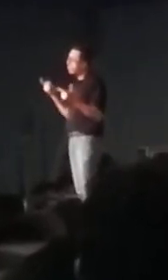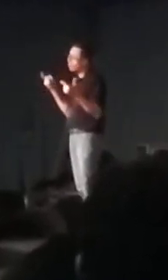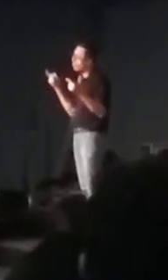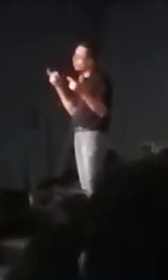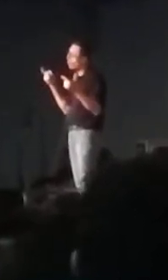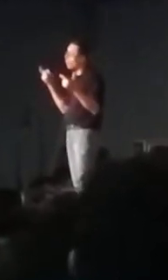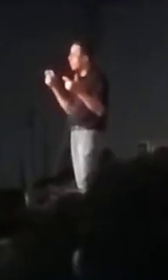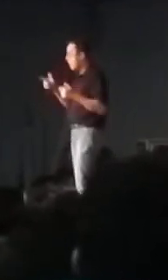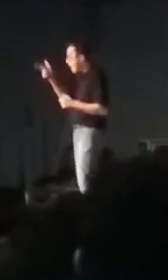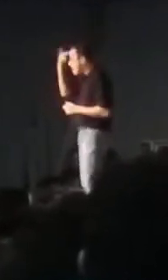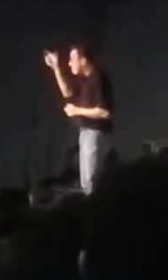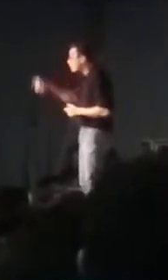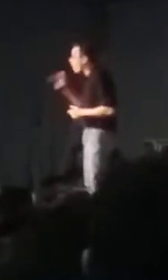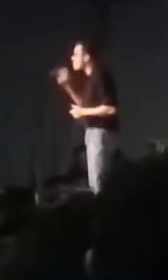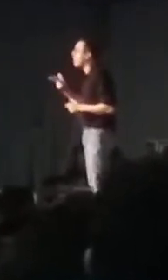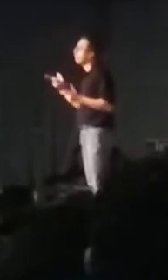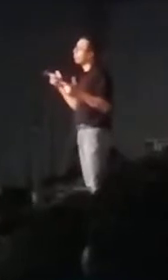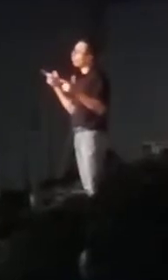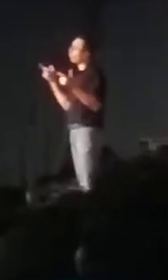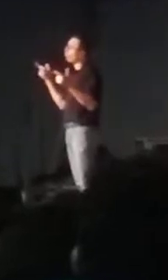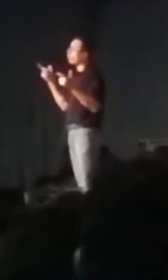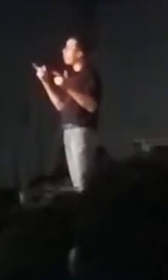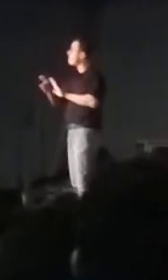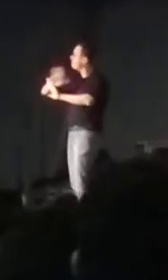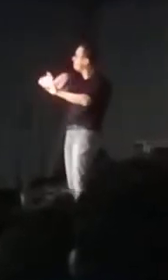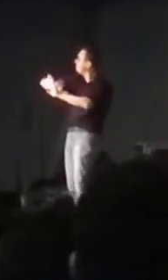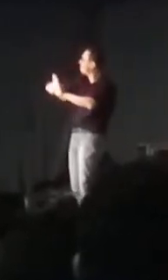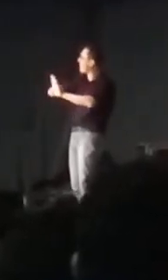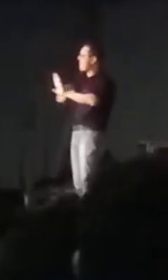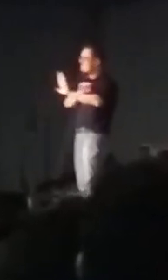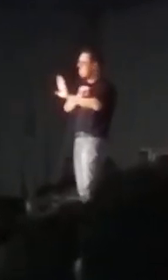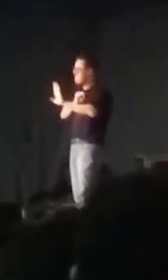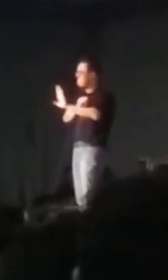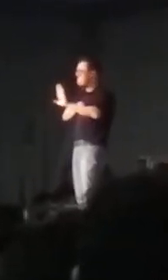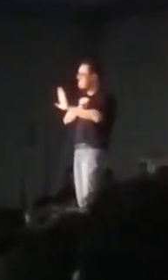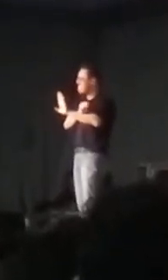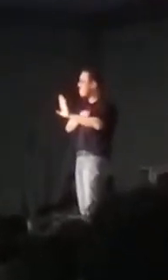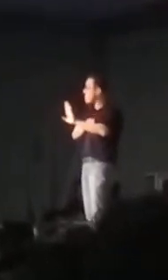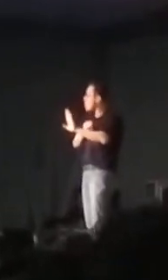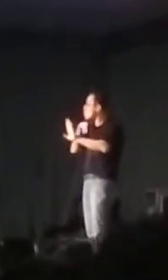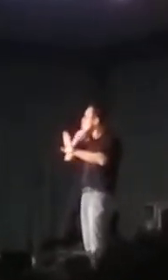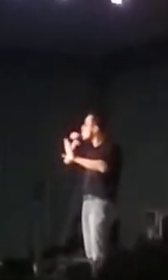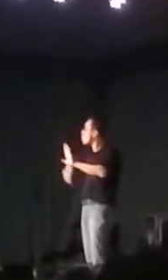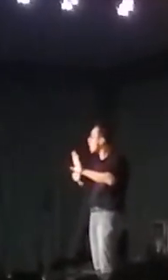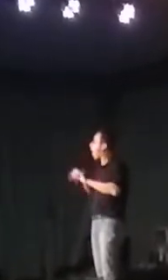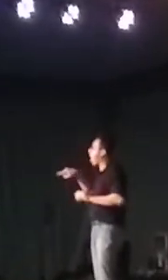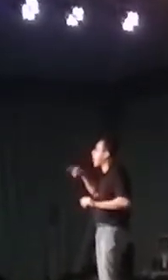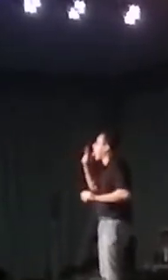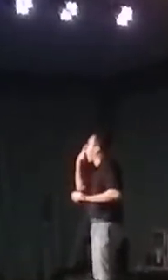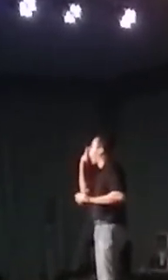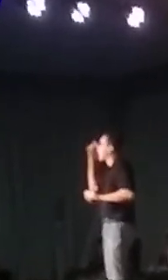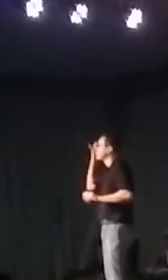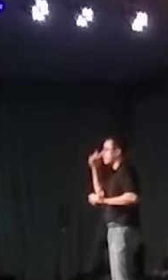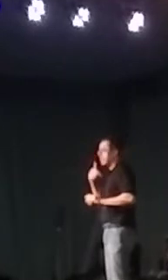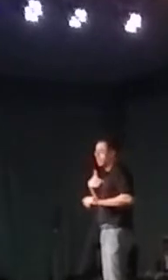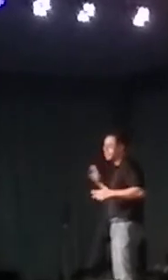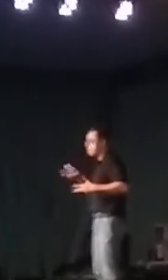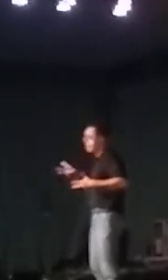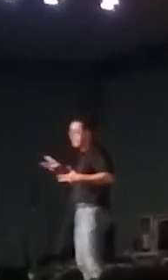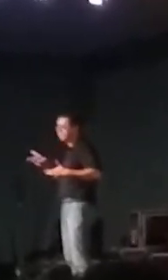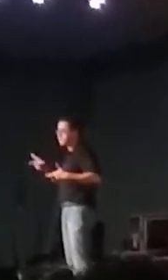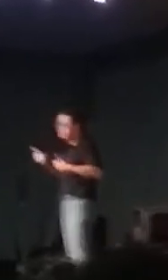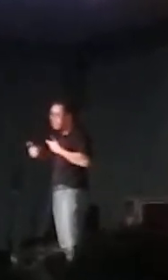pavor, que a pessoa é ruim e nem sabe. Ela acha que ela não é. Ela acha que ela é maravilhosa. E